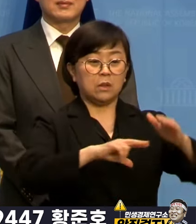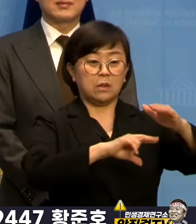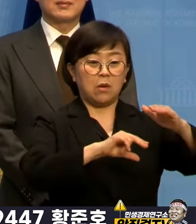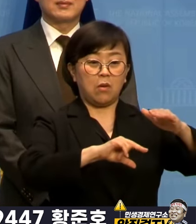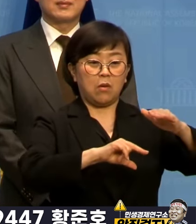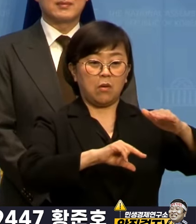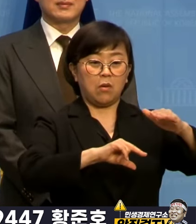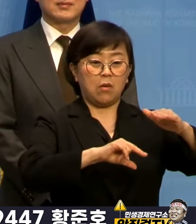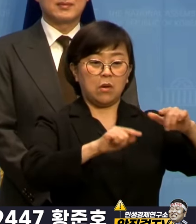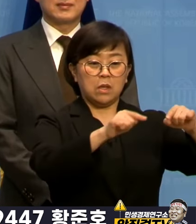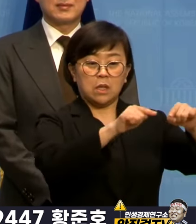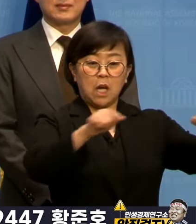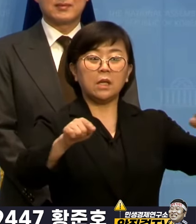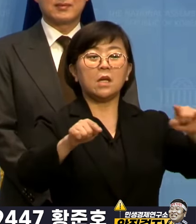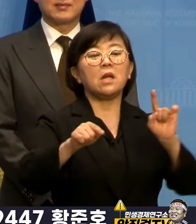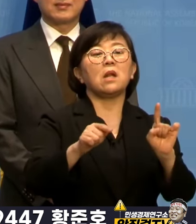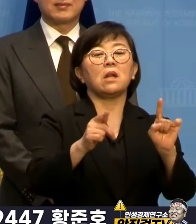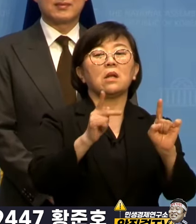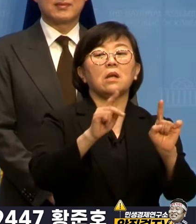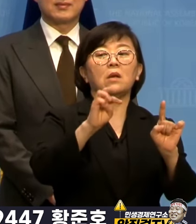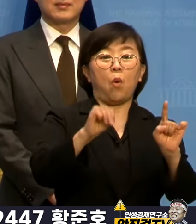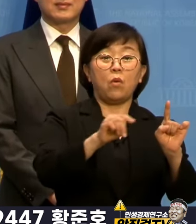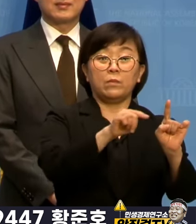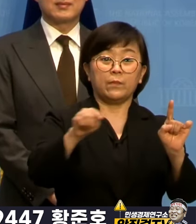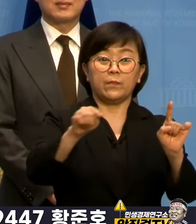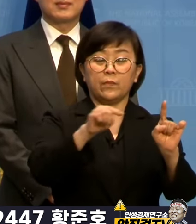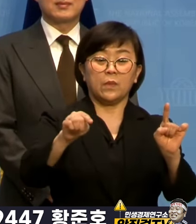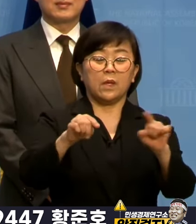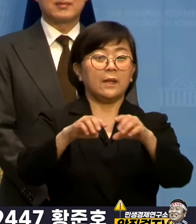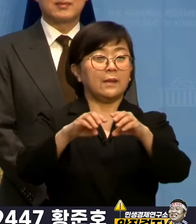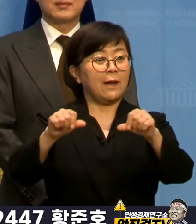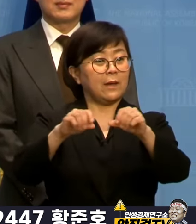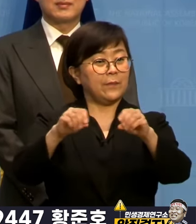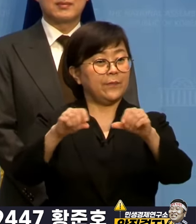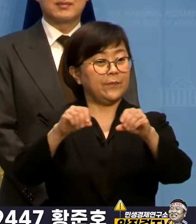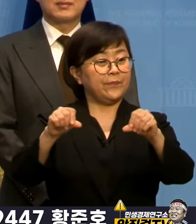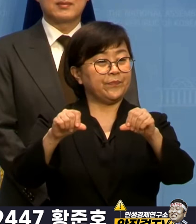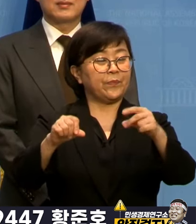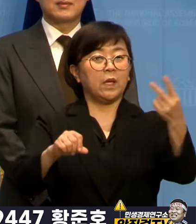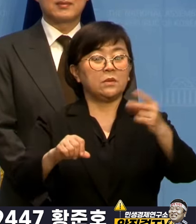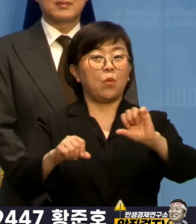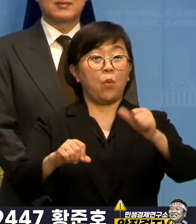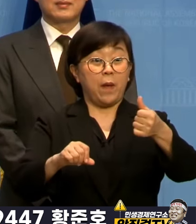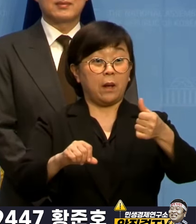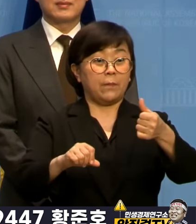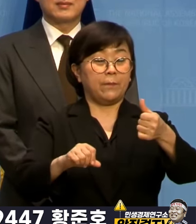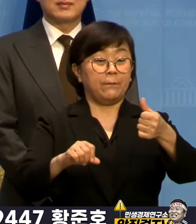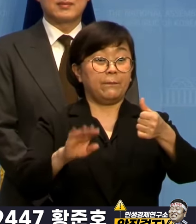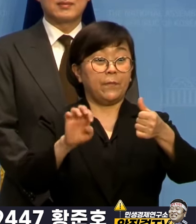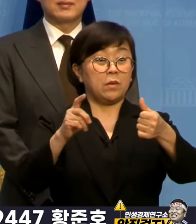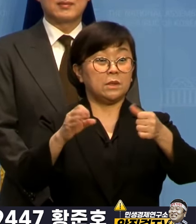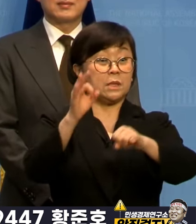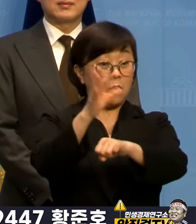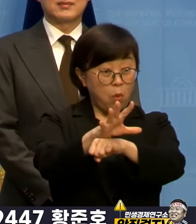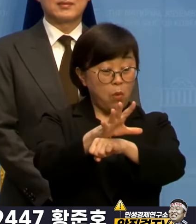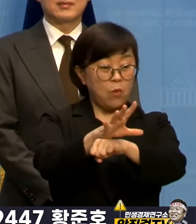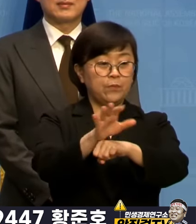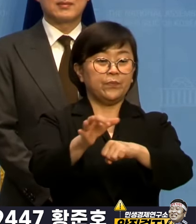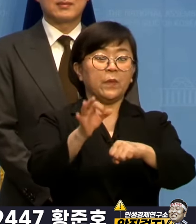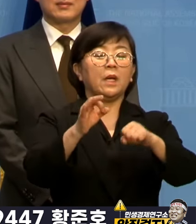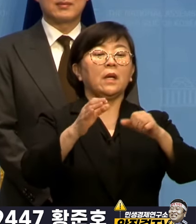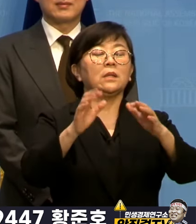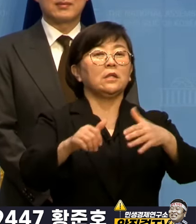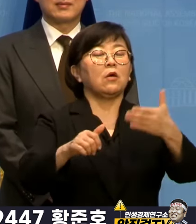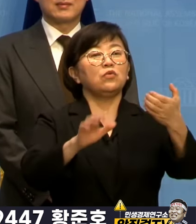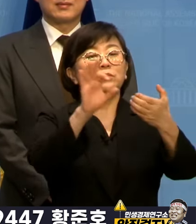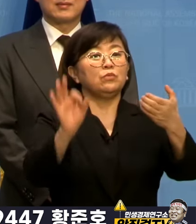양평역과 직선 거리에서 1km도 안 되는 거리에 토지 약 2,500평을 매입했는데 거래 가액의